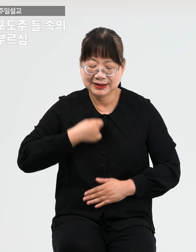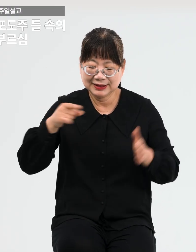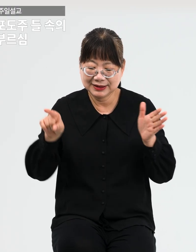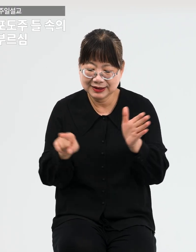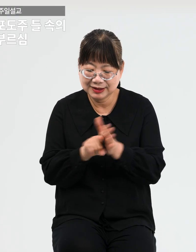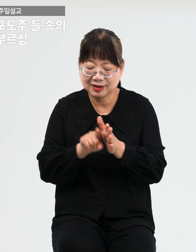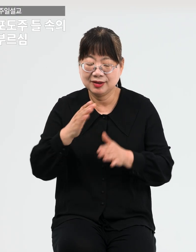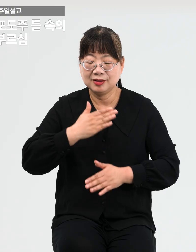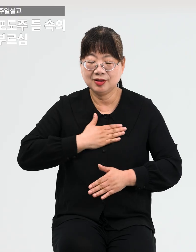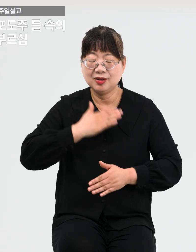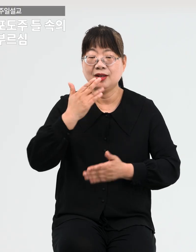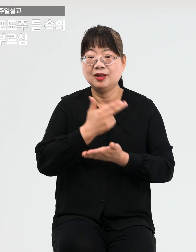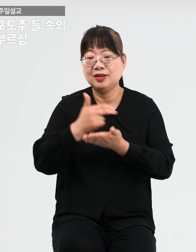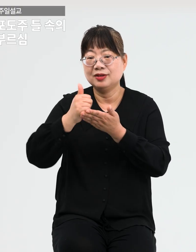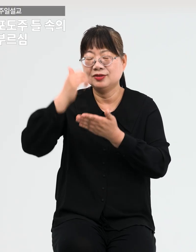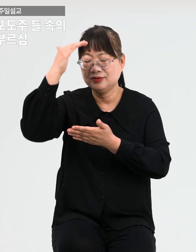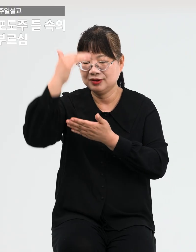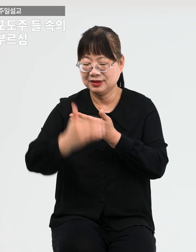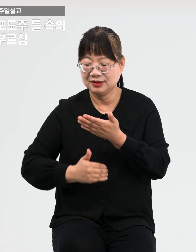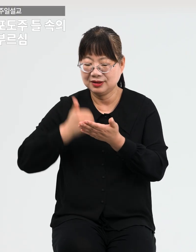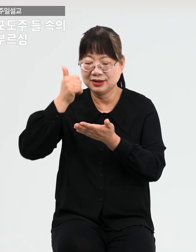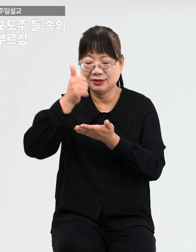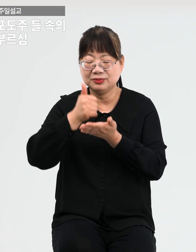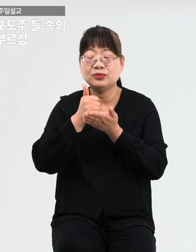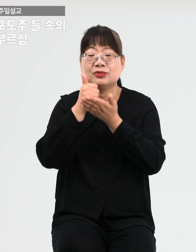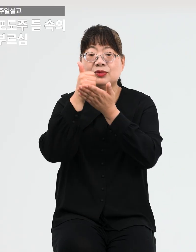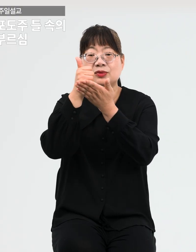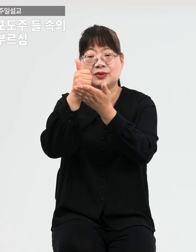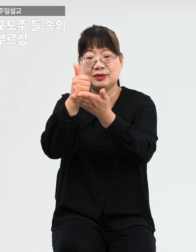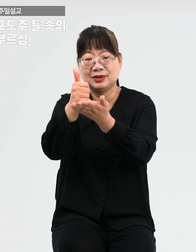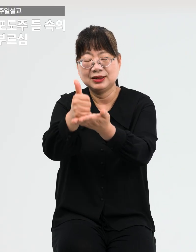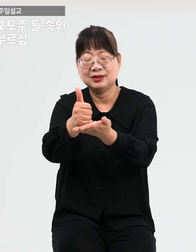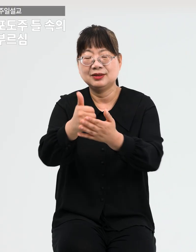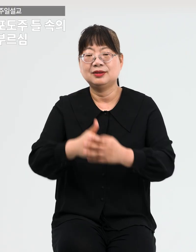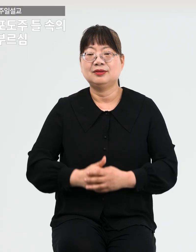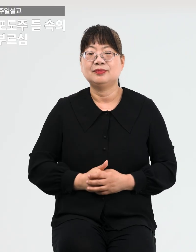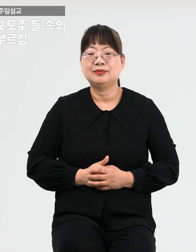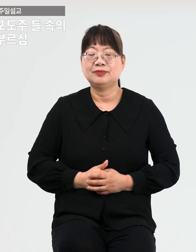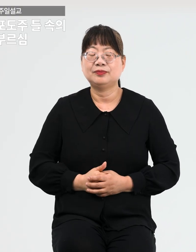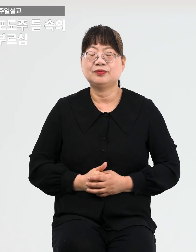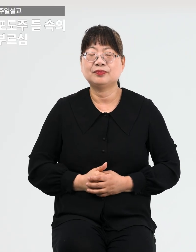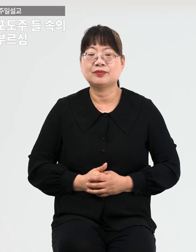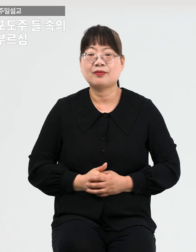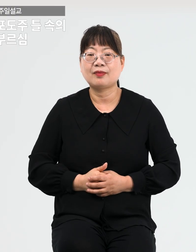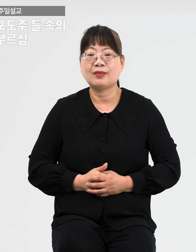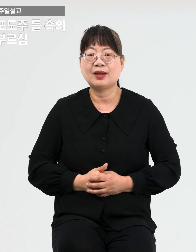신실하신 나의 주 하나님은